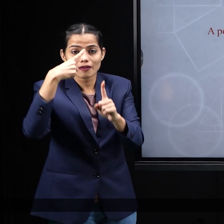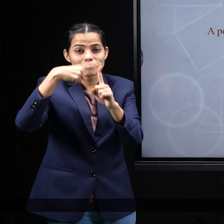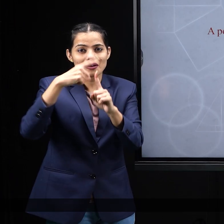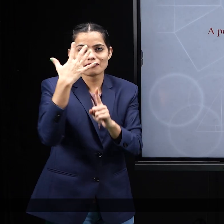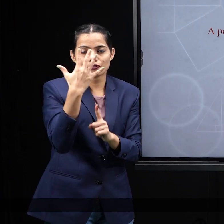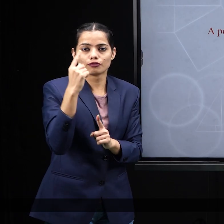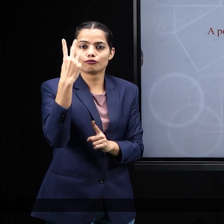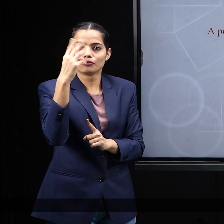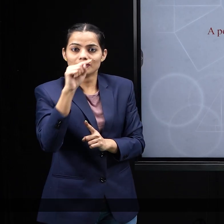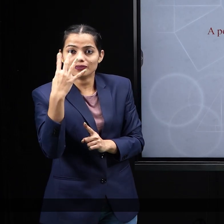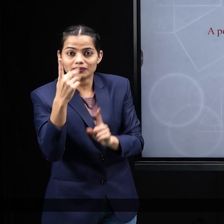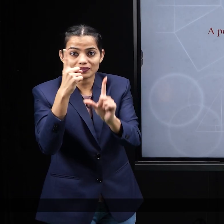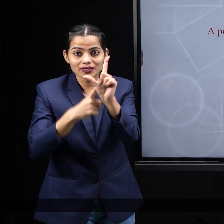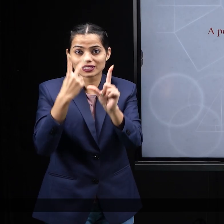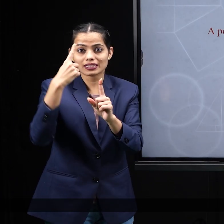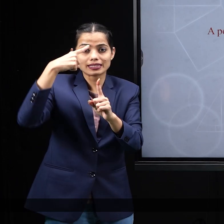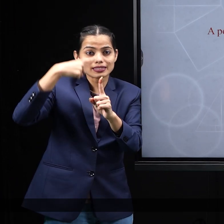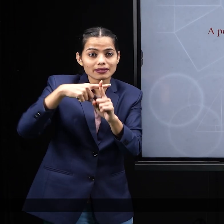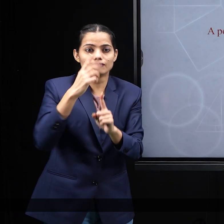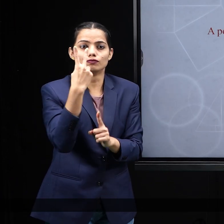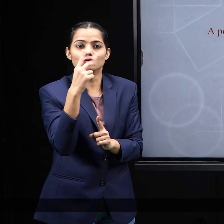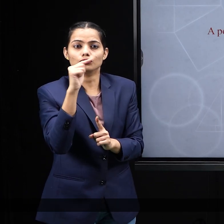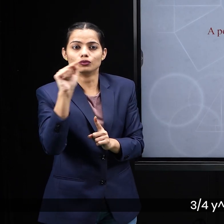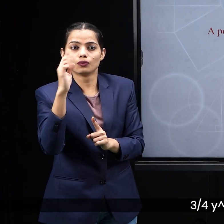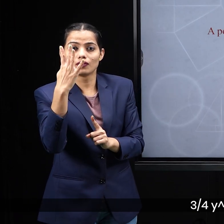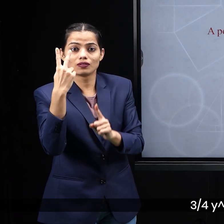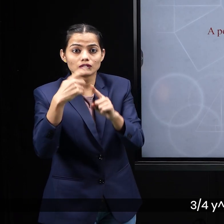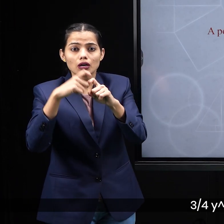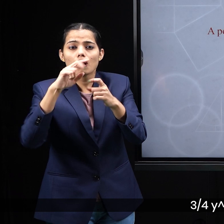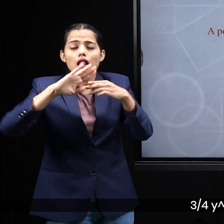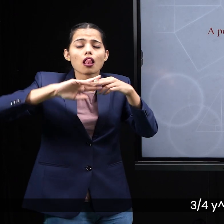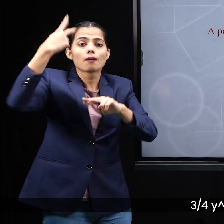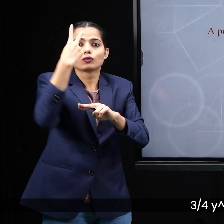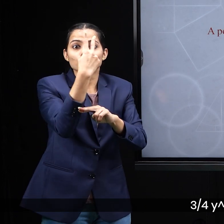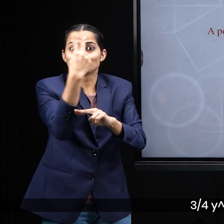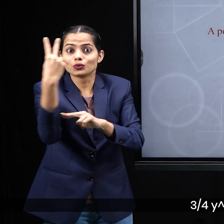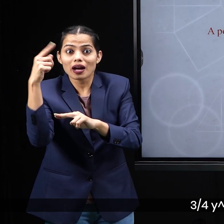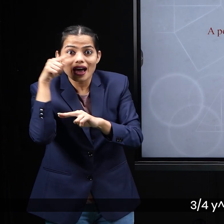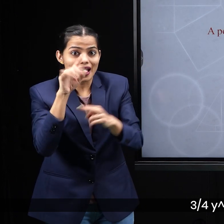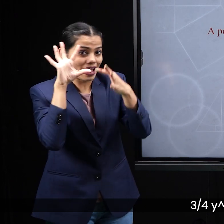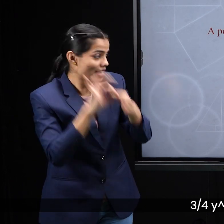√7u² - 2u + 5, 3/4 y² + 2,